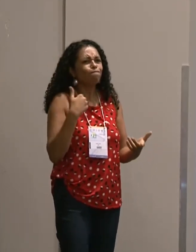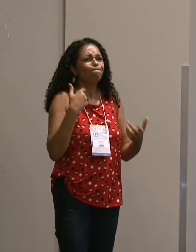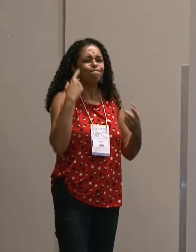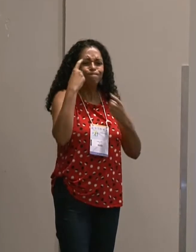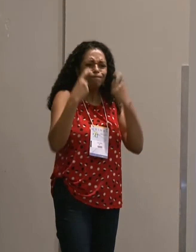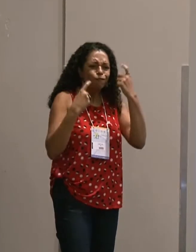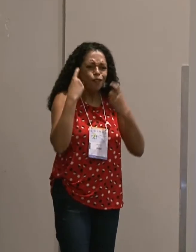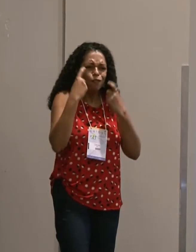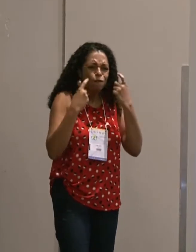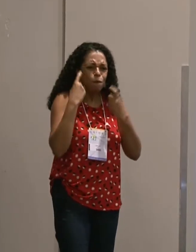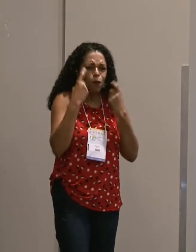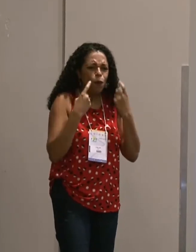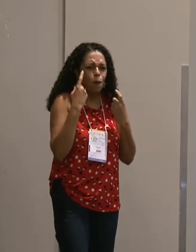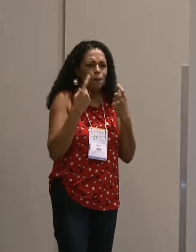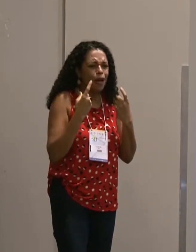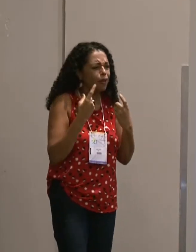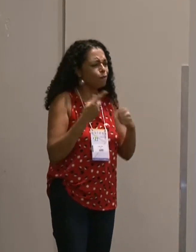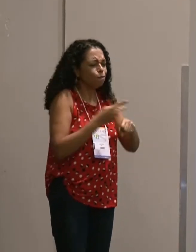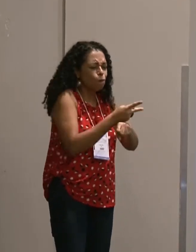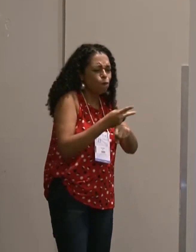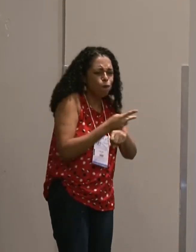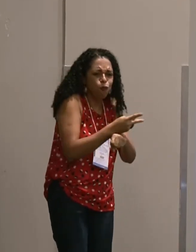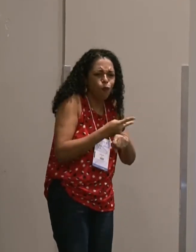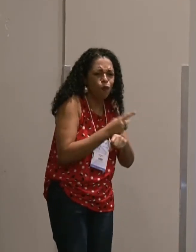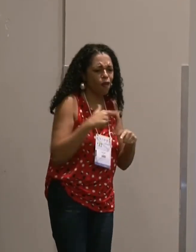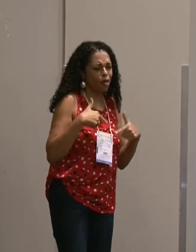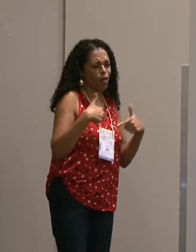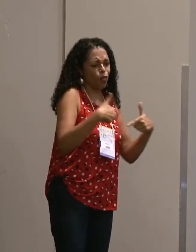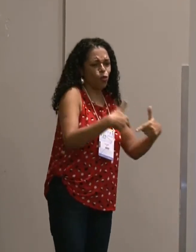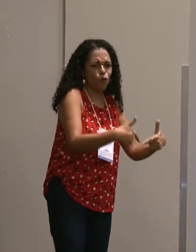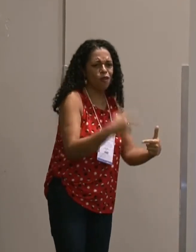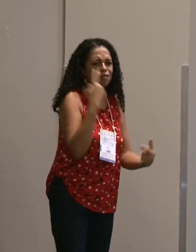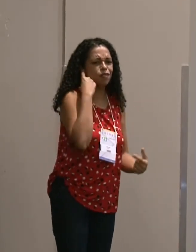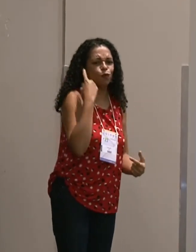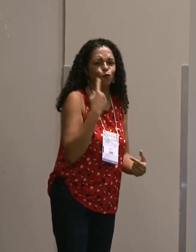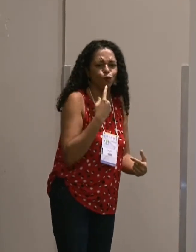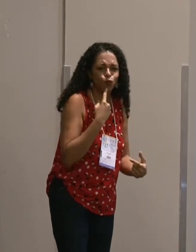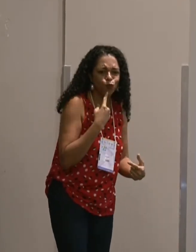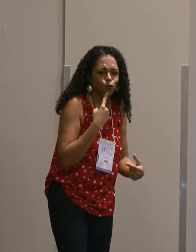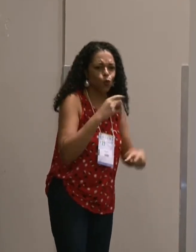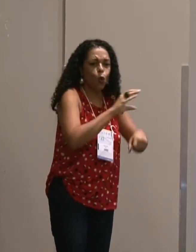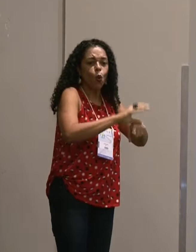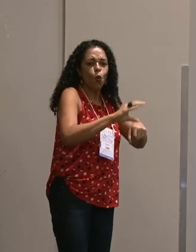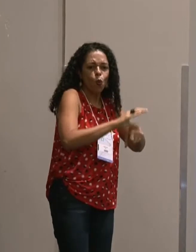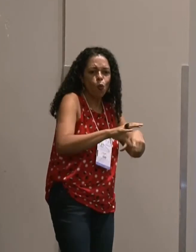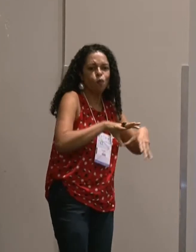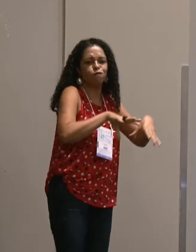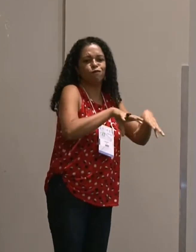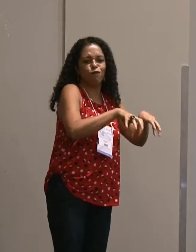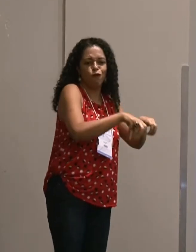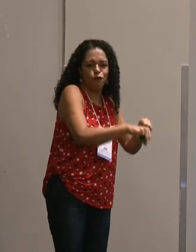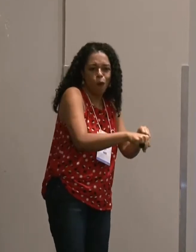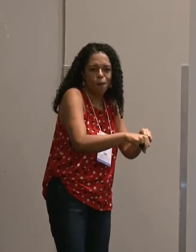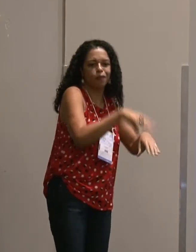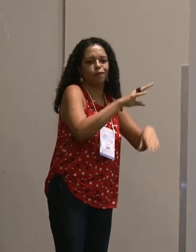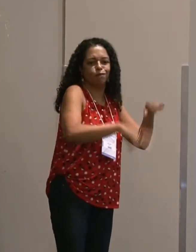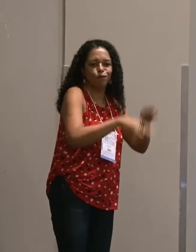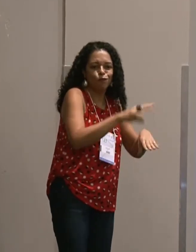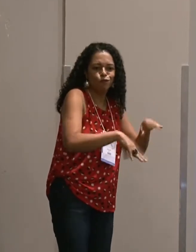Há um tempo atrás eu fiquei muito preocupada em buscar como que era essa atuação dos surdos nos cursos